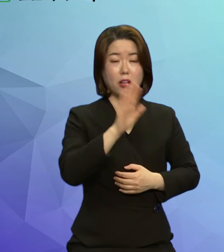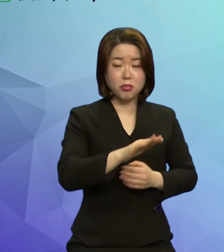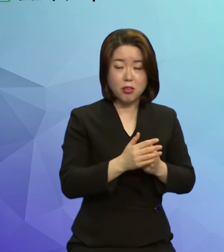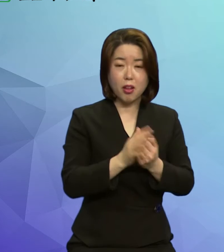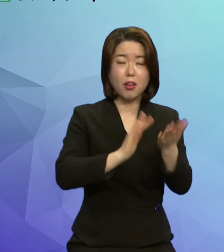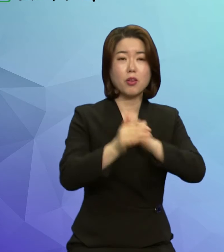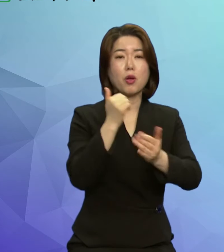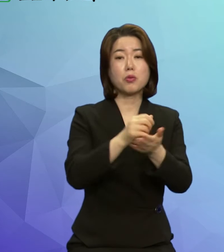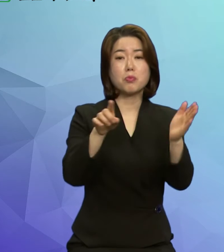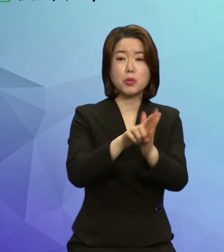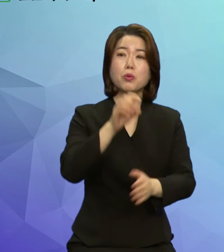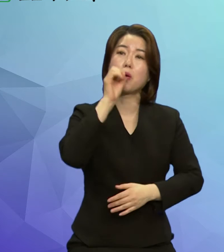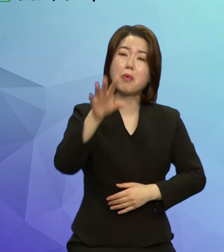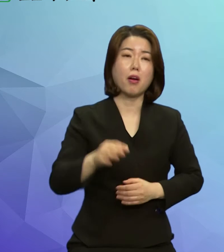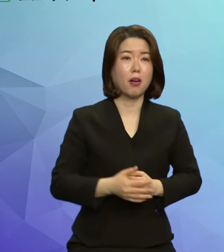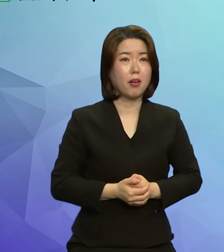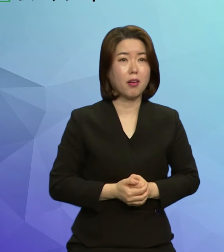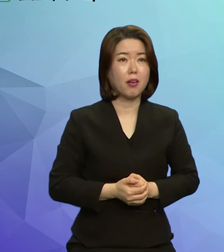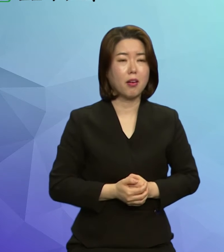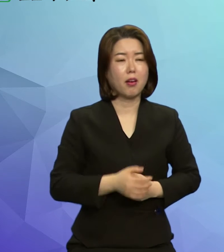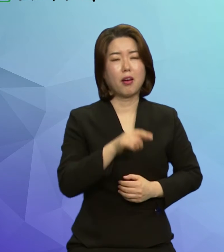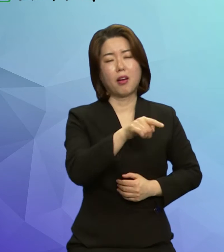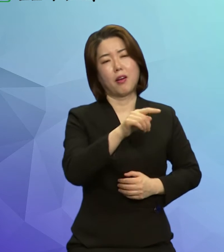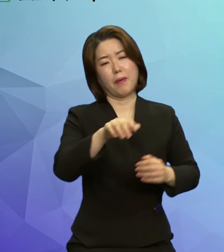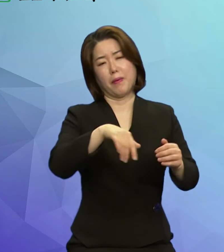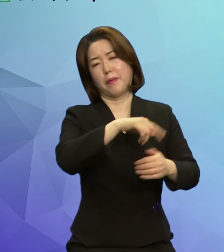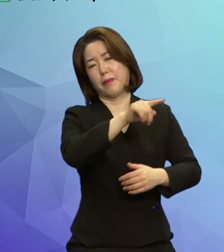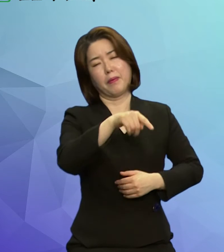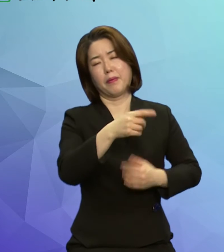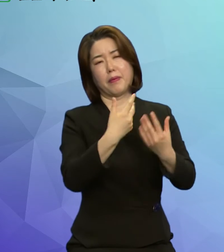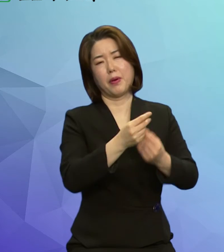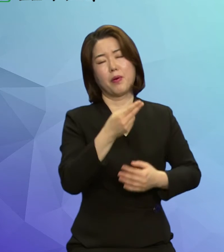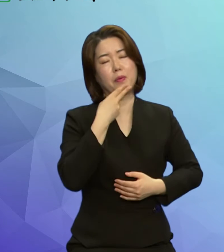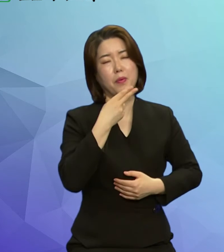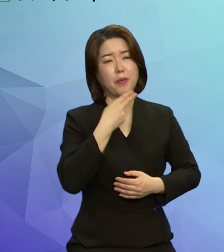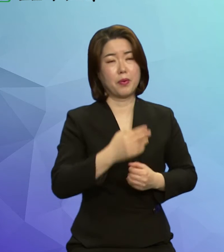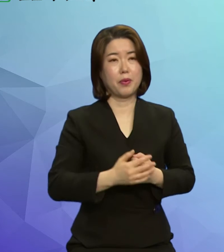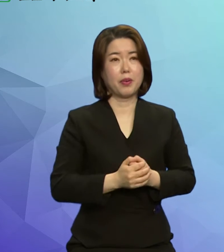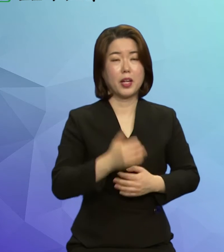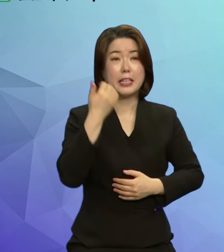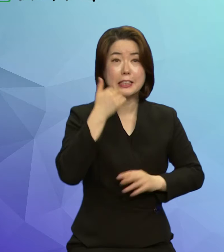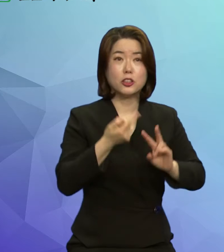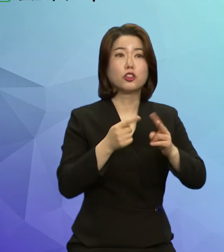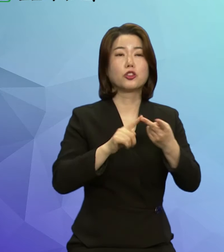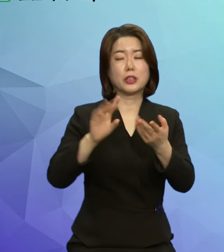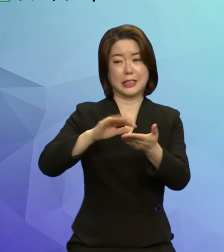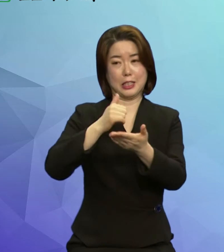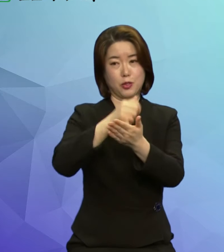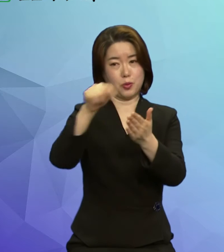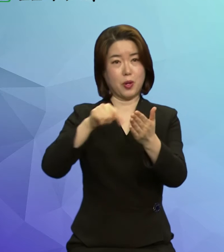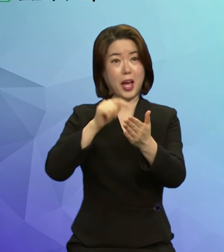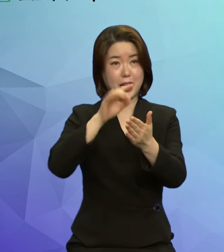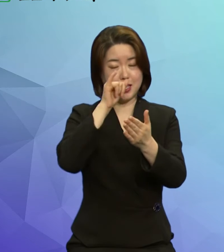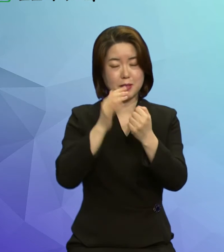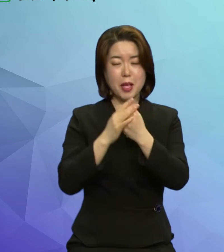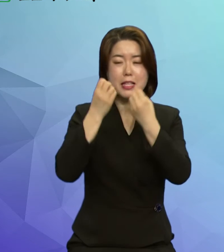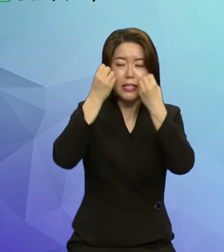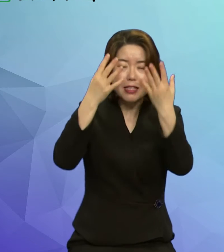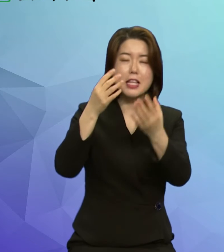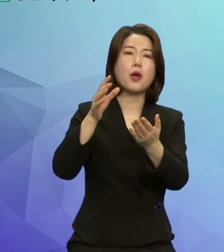예수를 믿었다는 거예요. 이런 경우는 없습니다. 누구든지 그리스도 안에 있으면 새로운